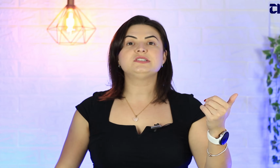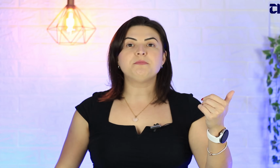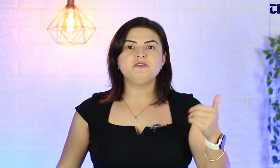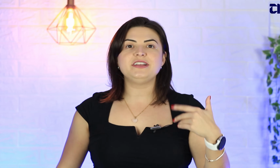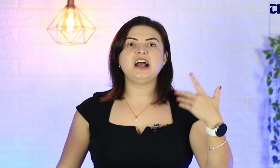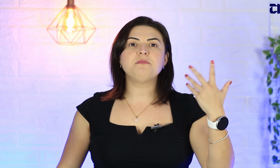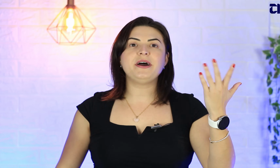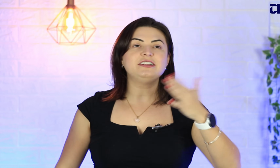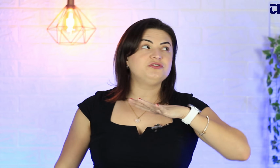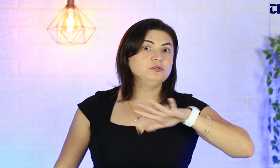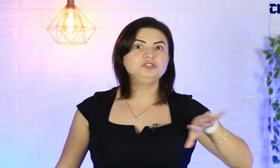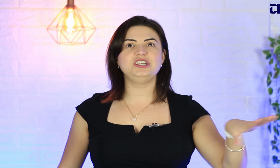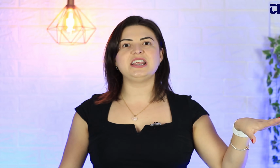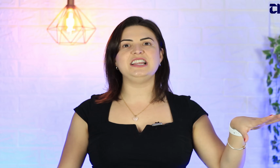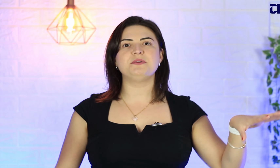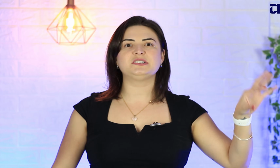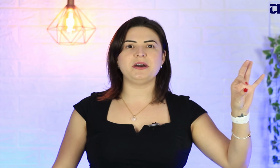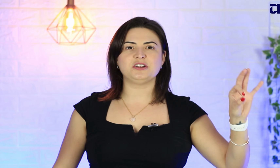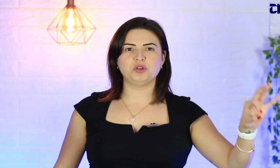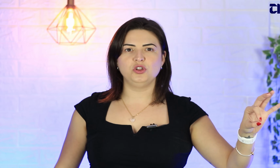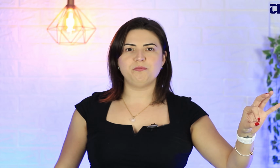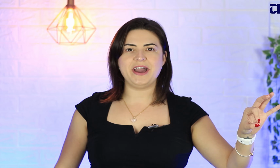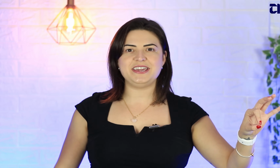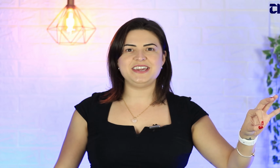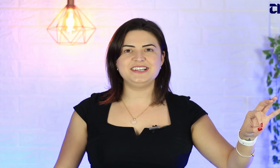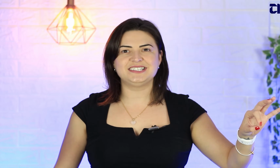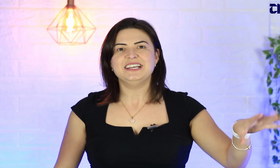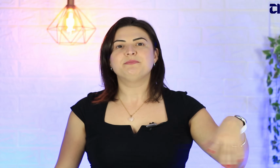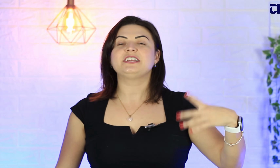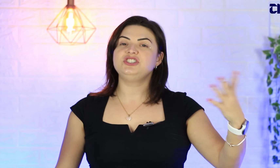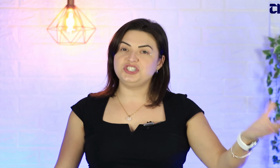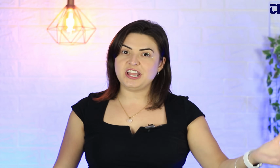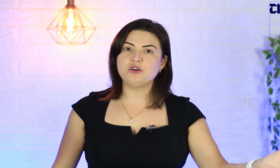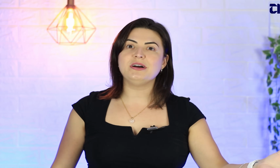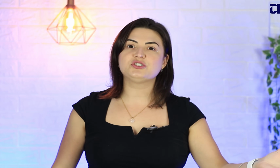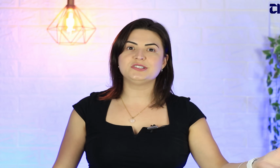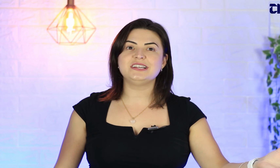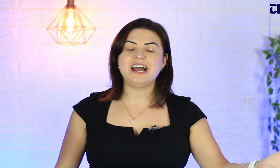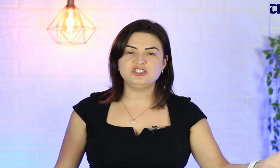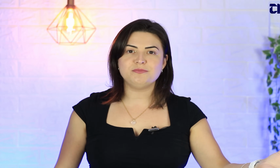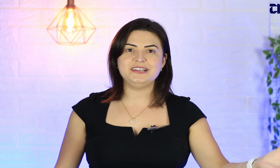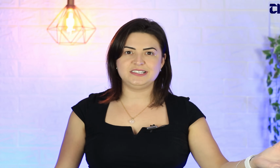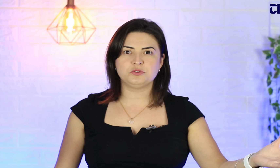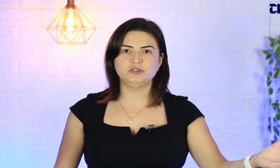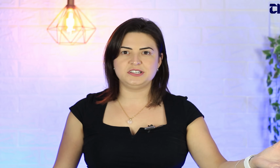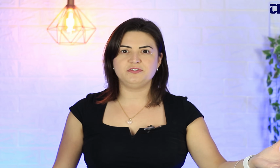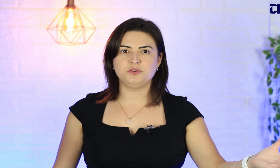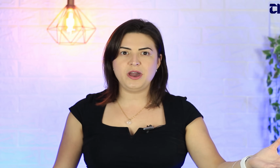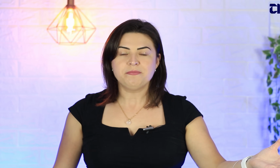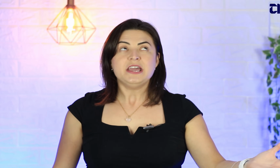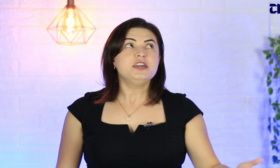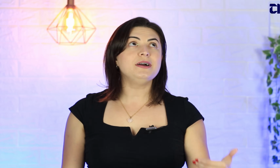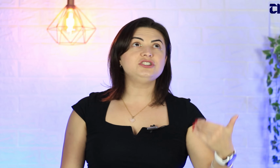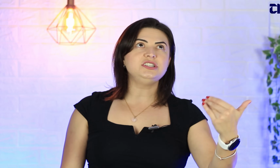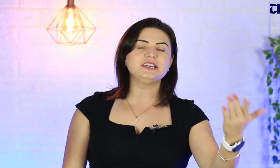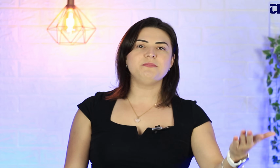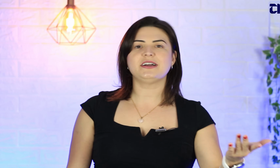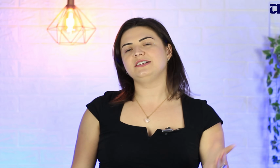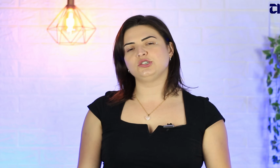Vamos aproveitar para difundir a Libras para todo o país, para que a gente tenha uma sociedade mais inclusiva, não é? Imagina que bacana